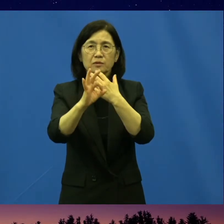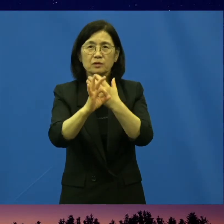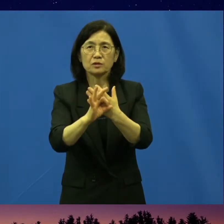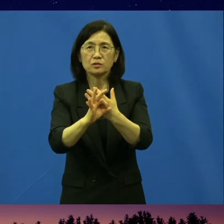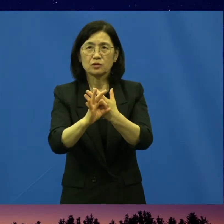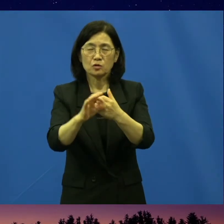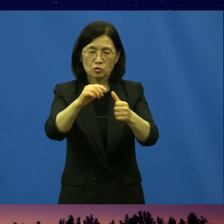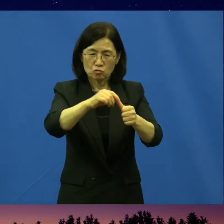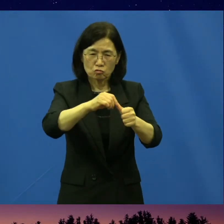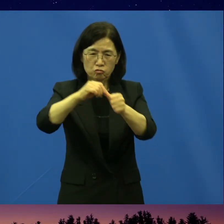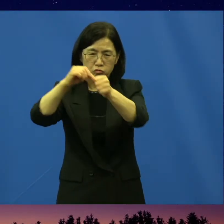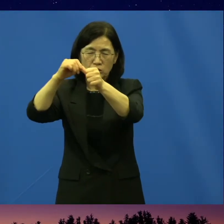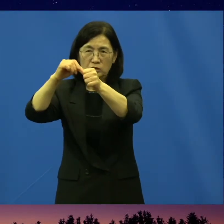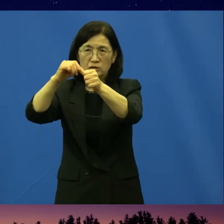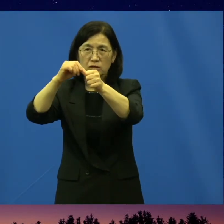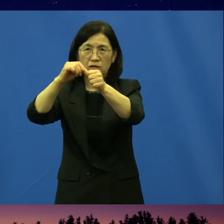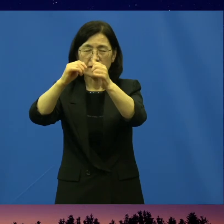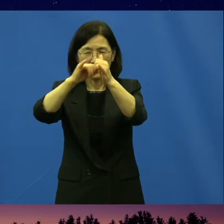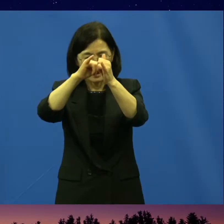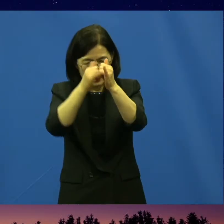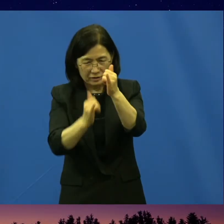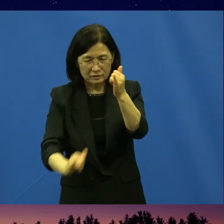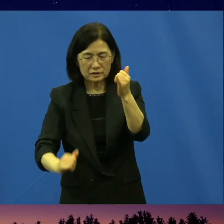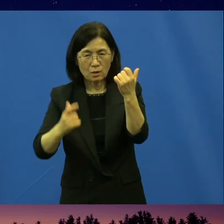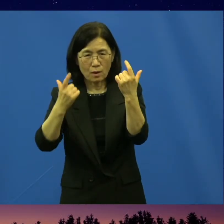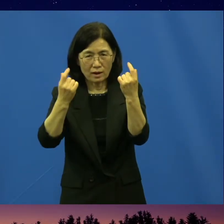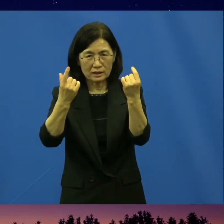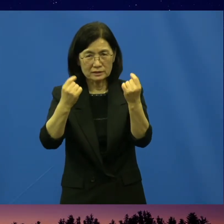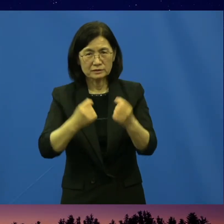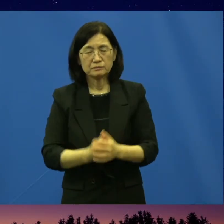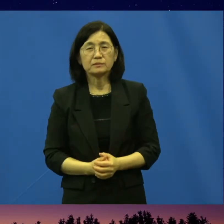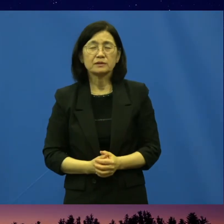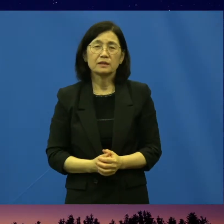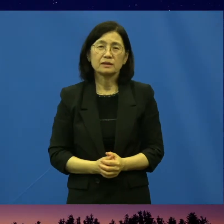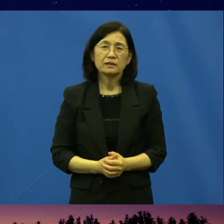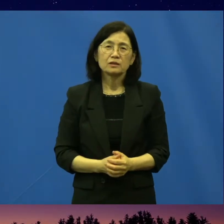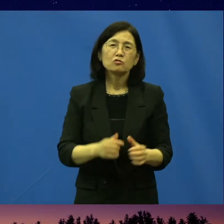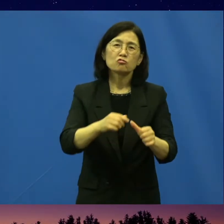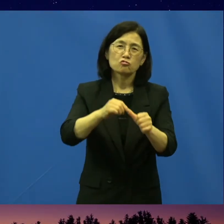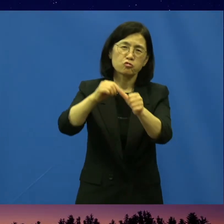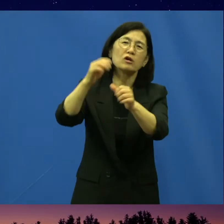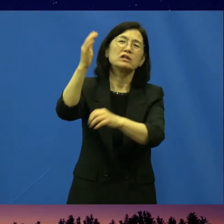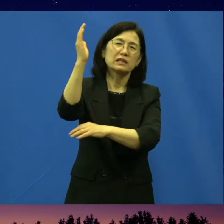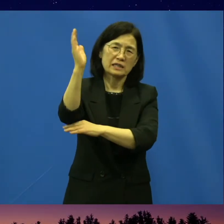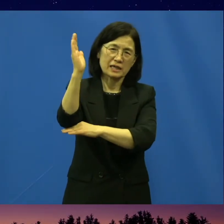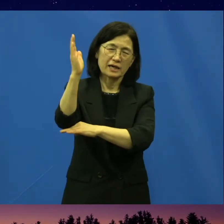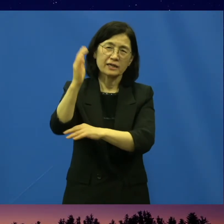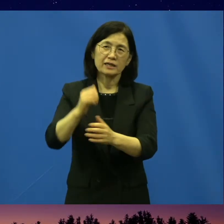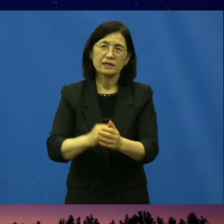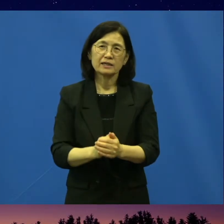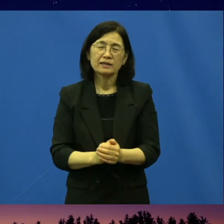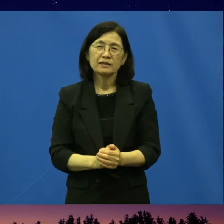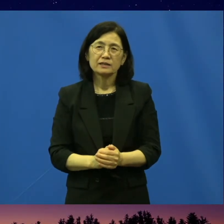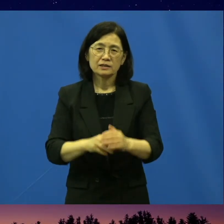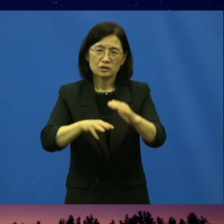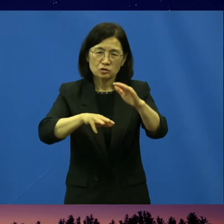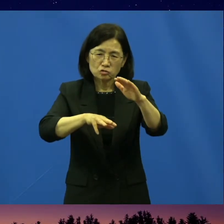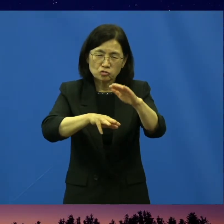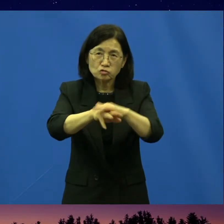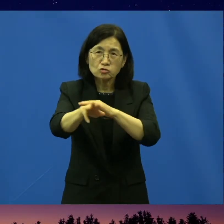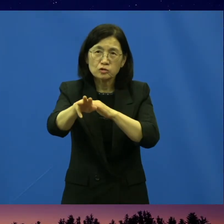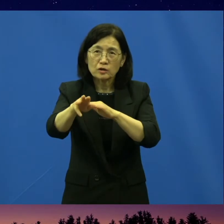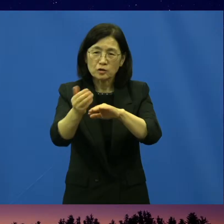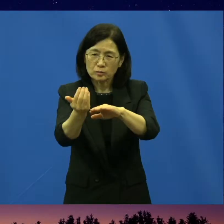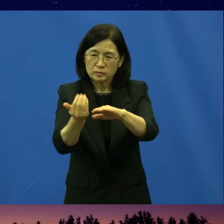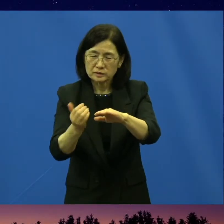애굽에서 노예 생활로부터 구출하는 사건. 그게 구원의 이야기, 구원의. 출애굽 전날 밤 어떻게 해요?